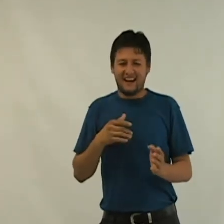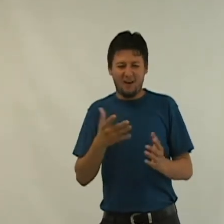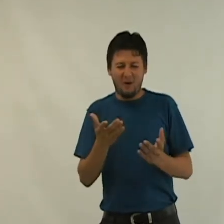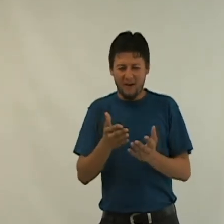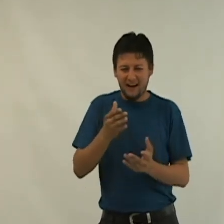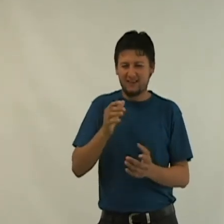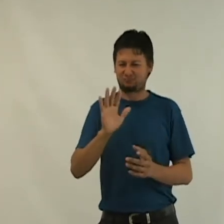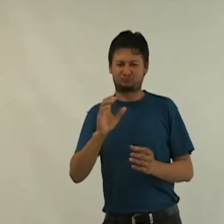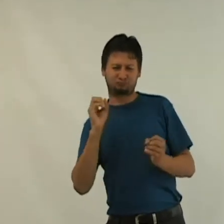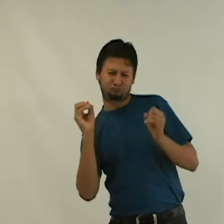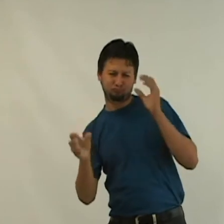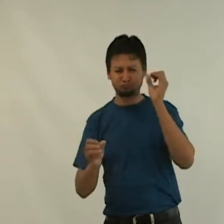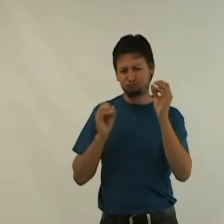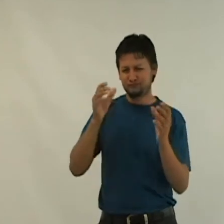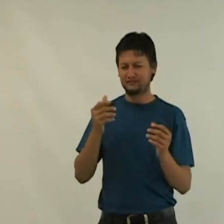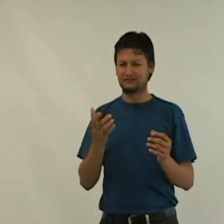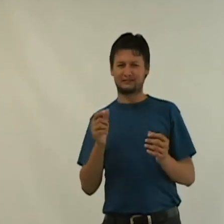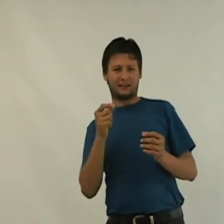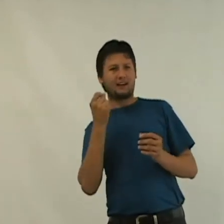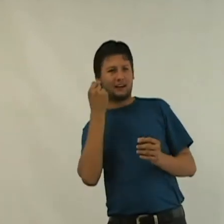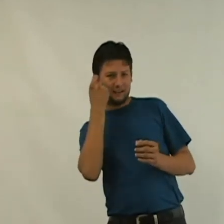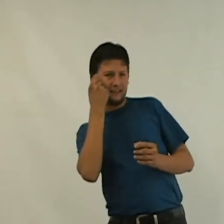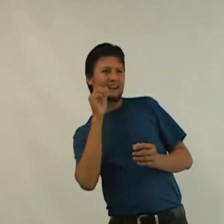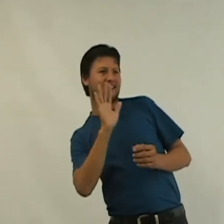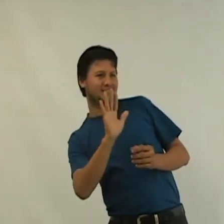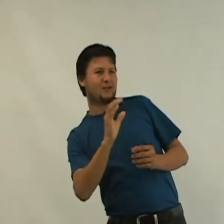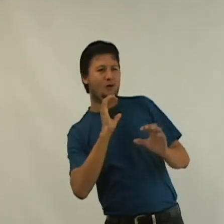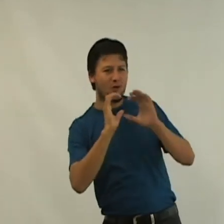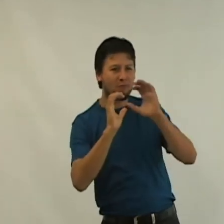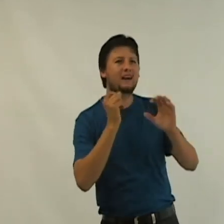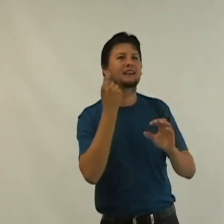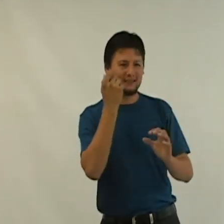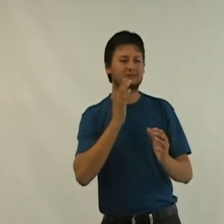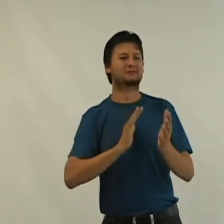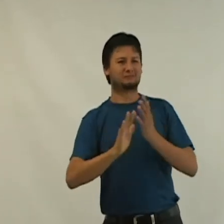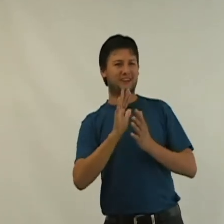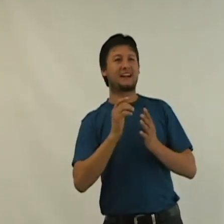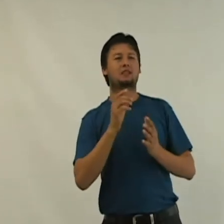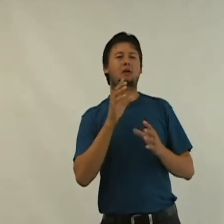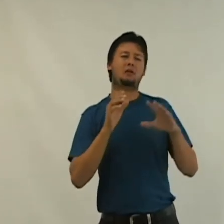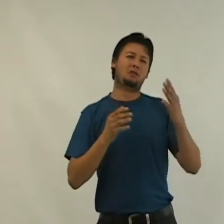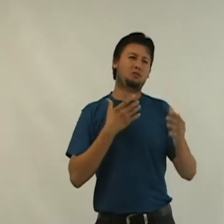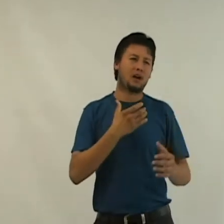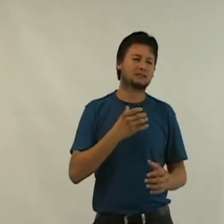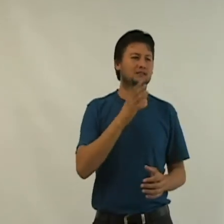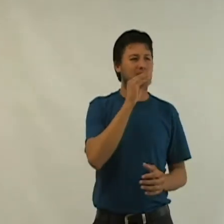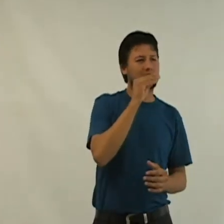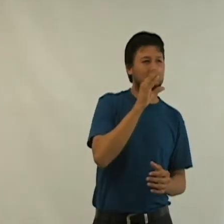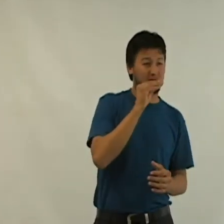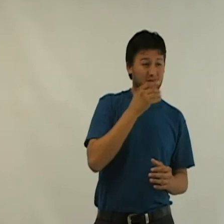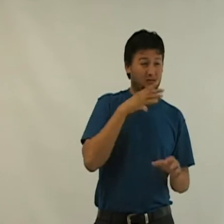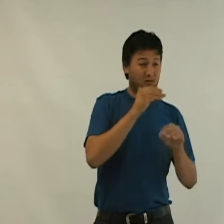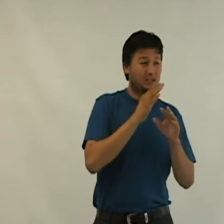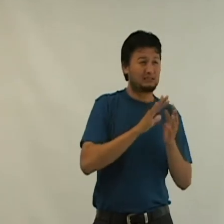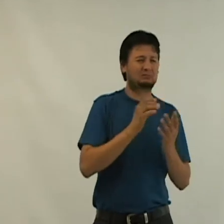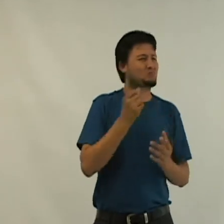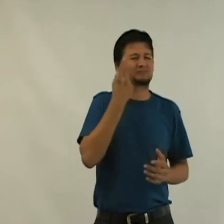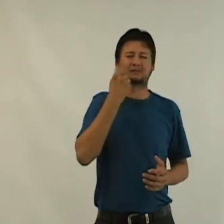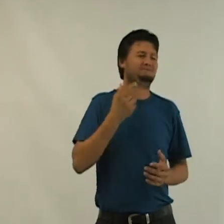bien. Se iban comunicando en señas, le iba entendiendo la comunicación. En la otra escuela era más difícil con los oyentes, no